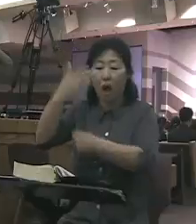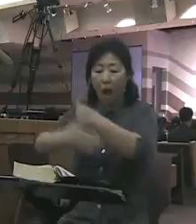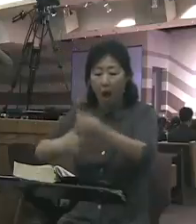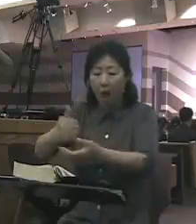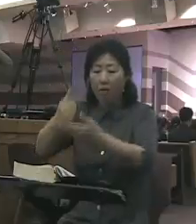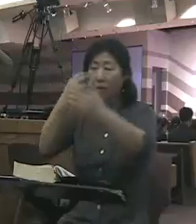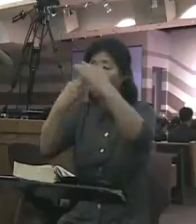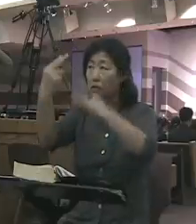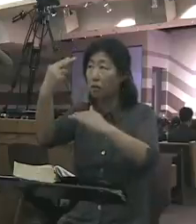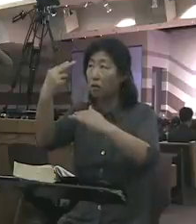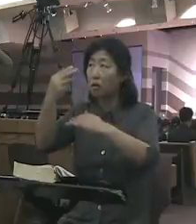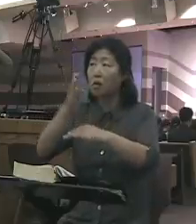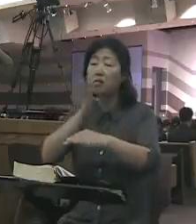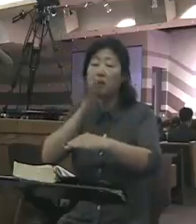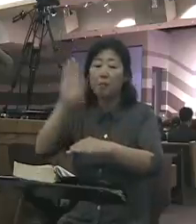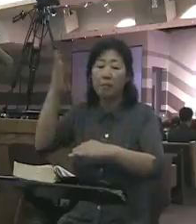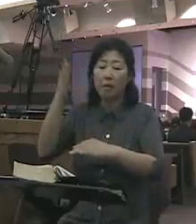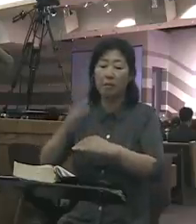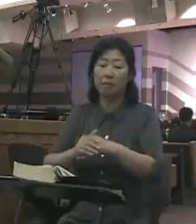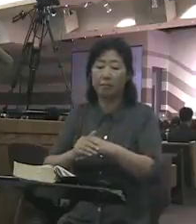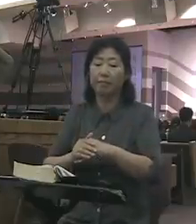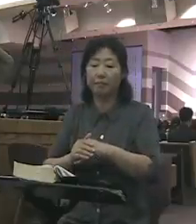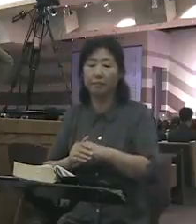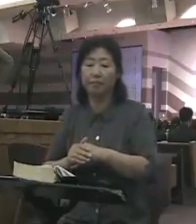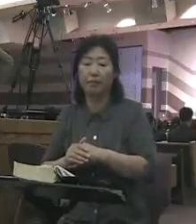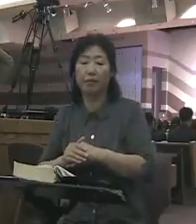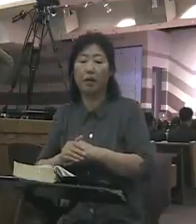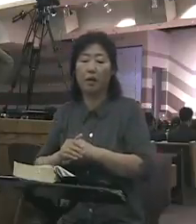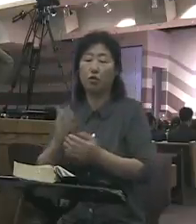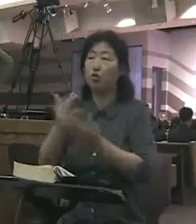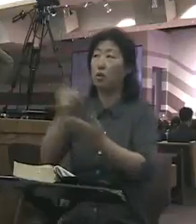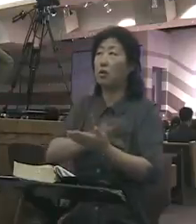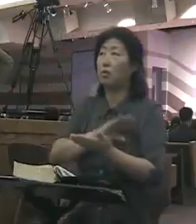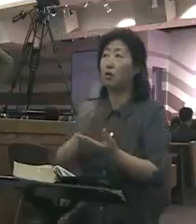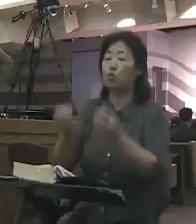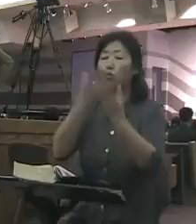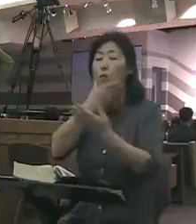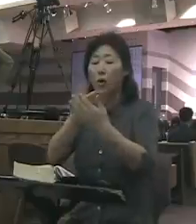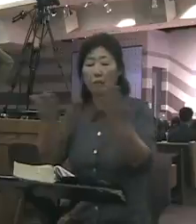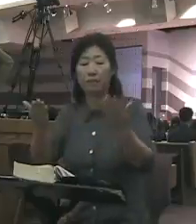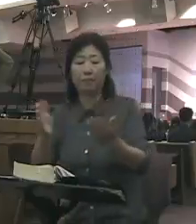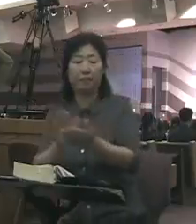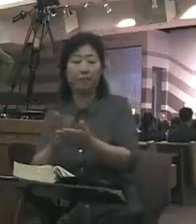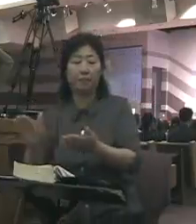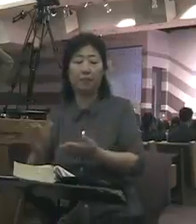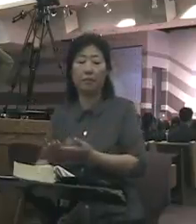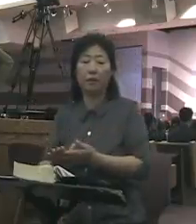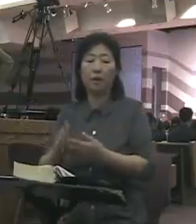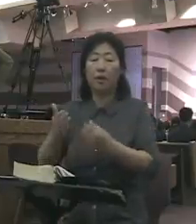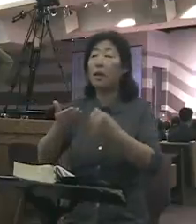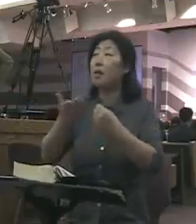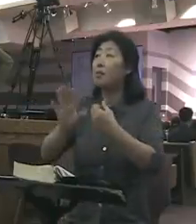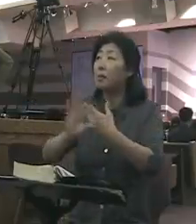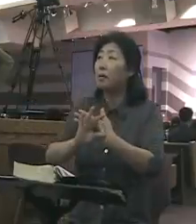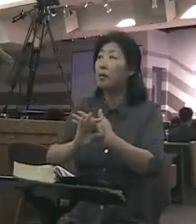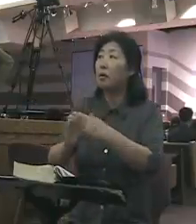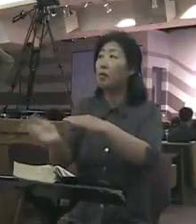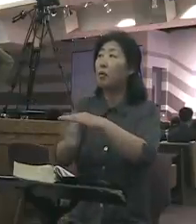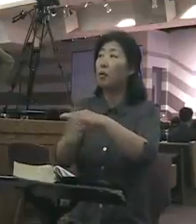있는 여러분 모두가 되시기를 주님의 이름으로 축복합니다. 자, 그렇다면 비워져야 하는데 먼저 어떻게 비워질 수